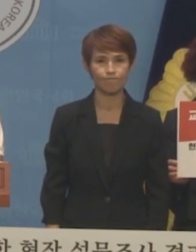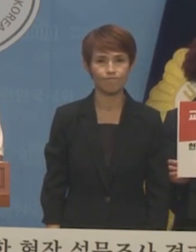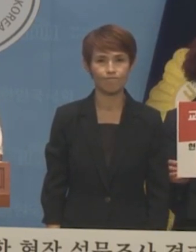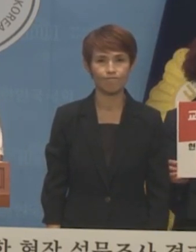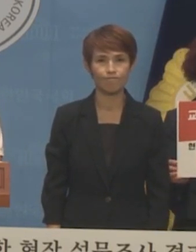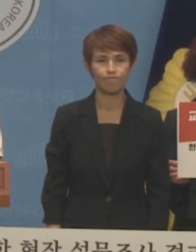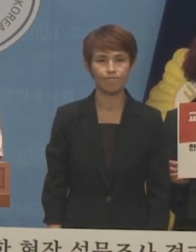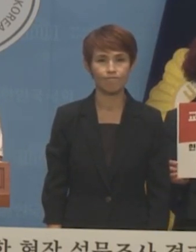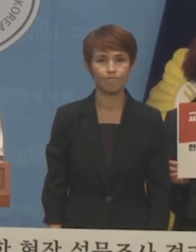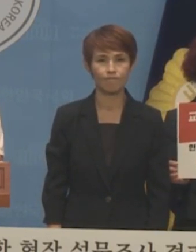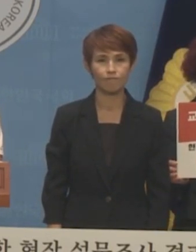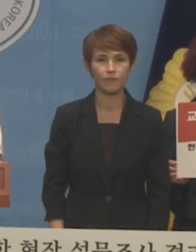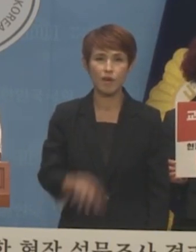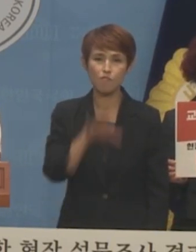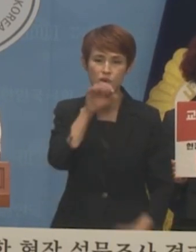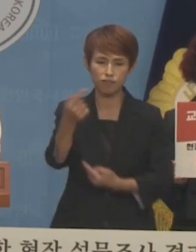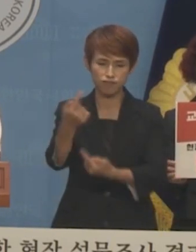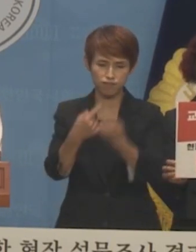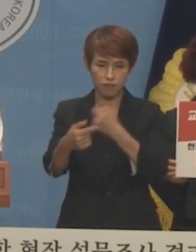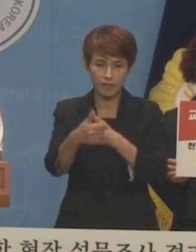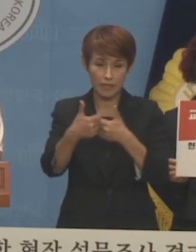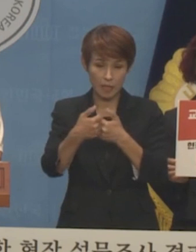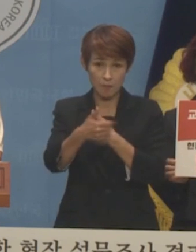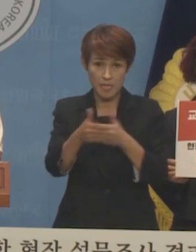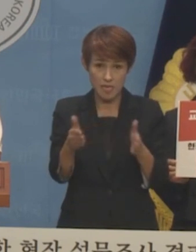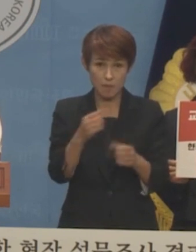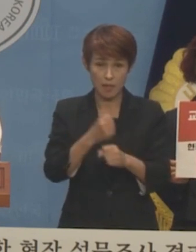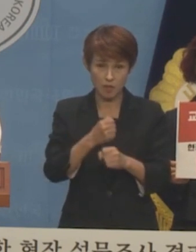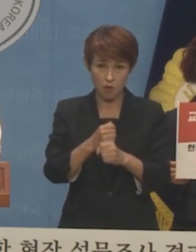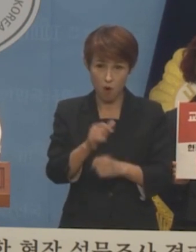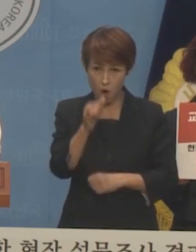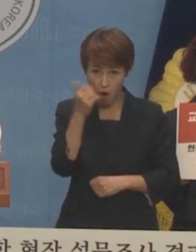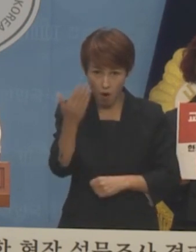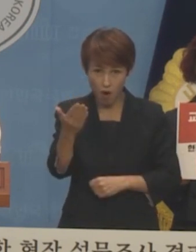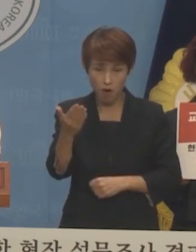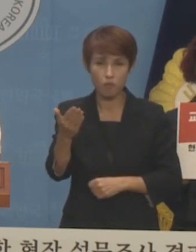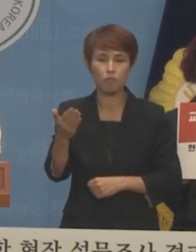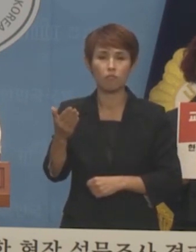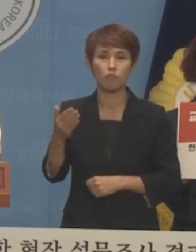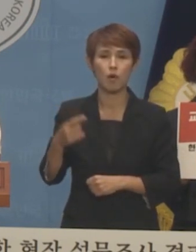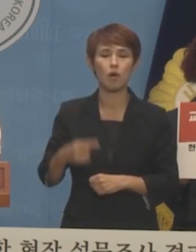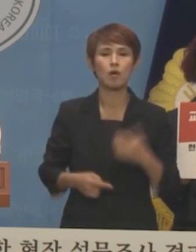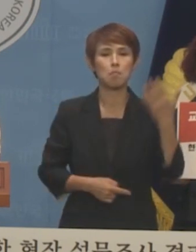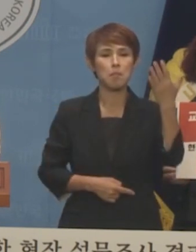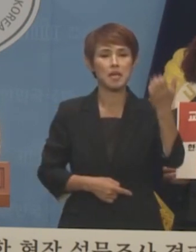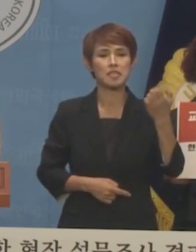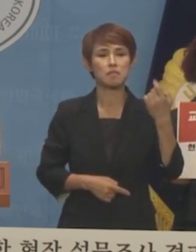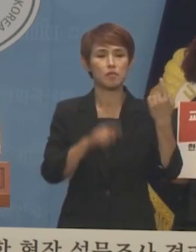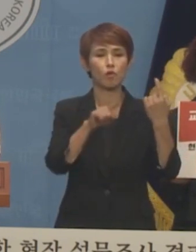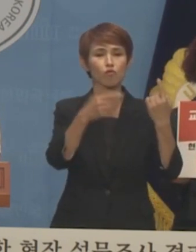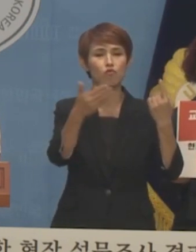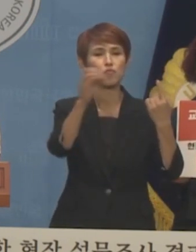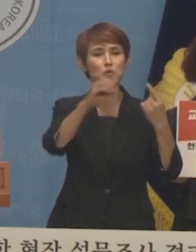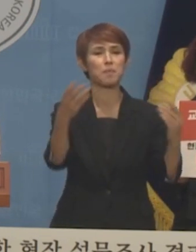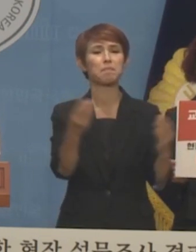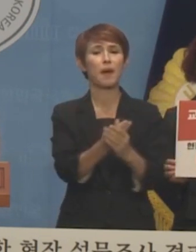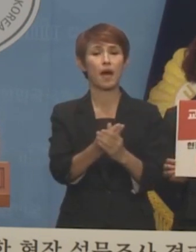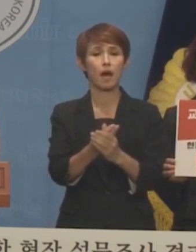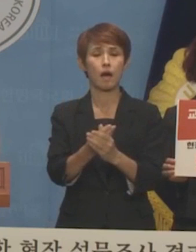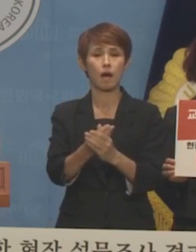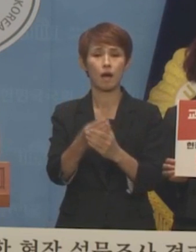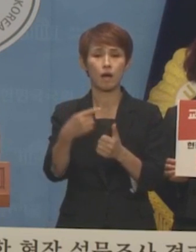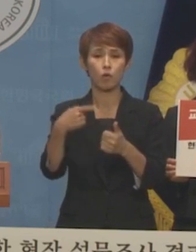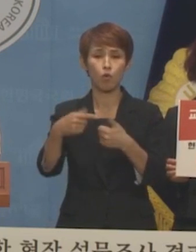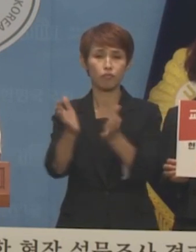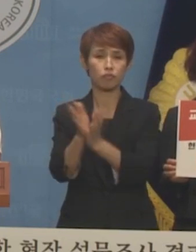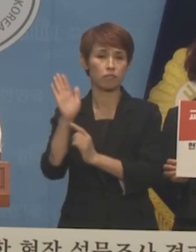셋째, 민원 상담실 구축에 대해 교육부는 89.1%가 구축되었다고 했습니다. 그러나